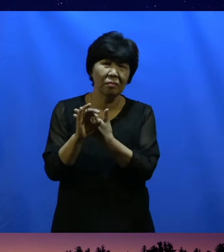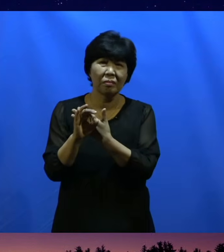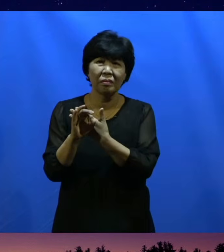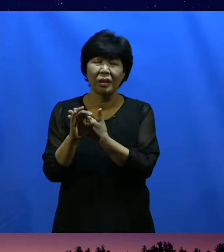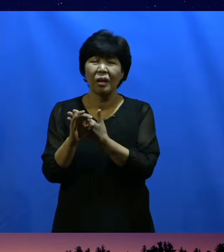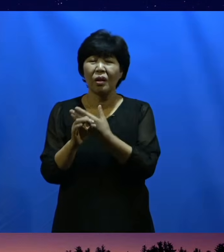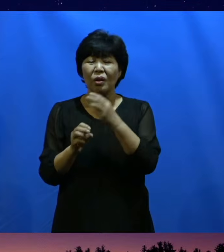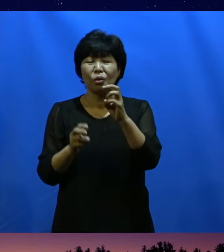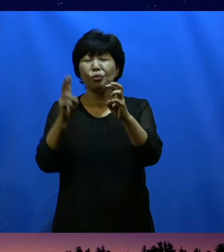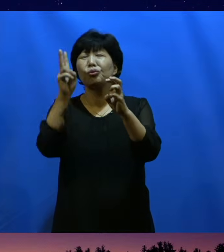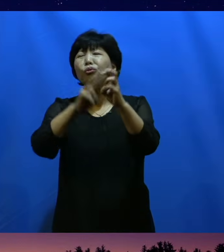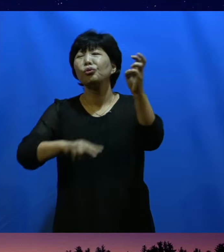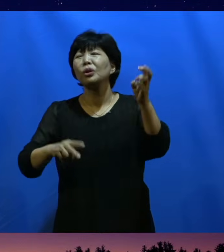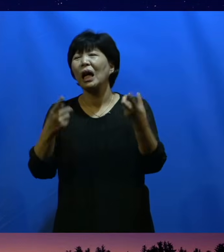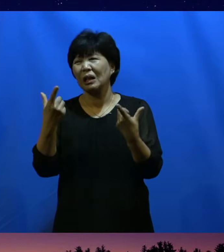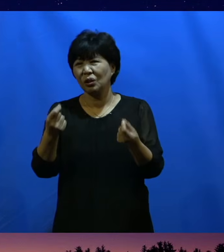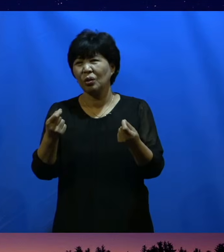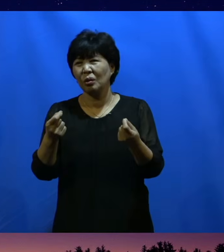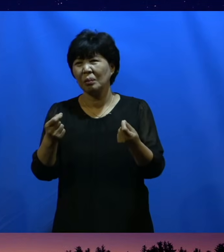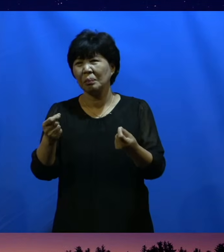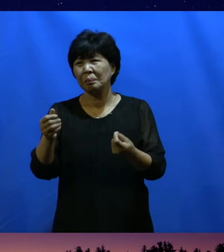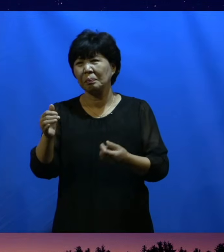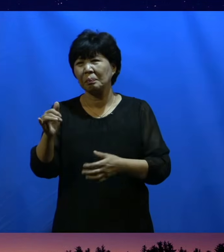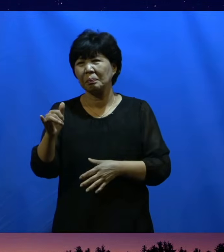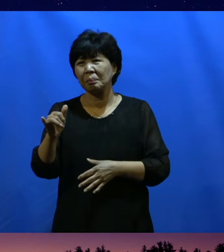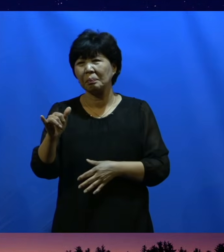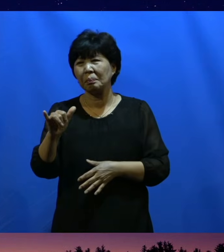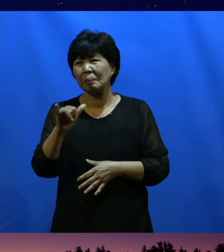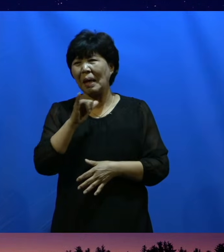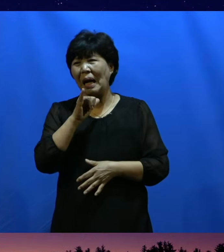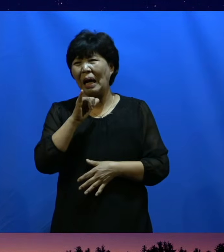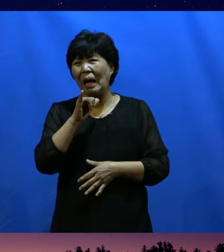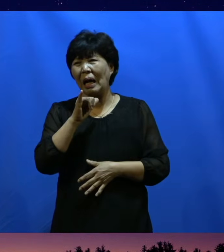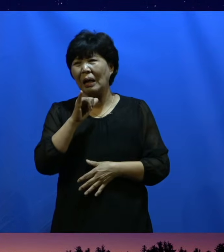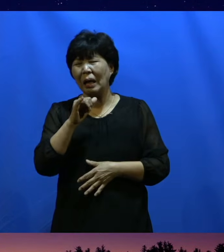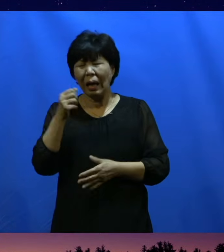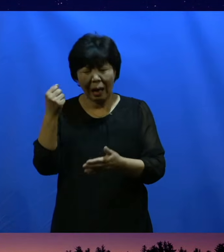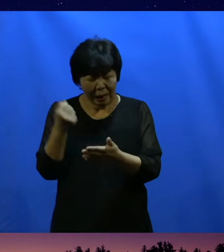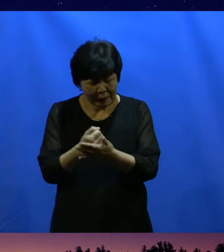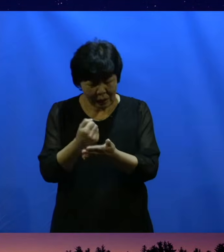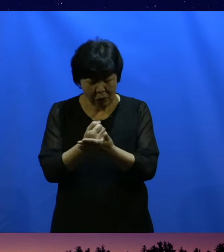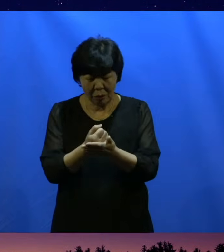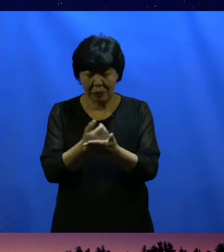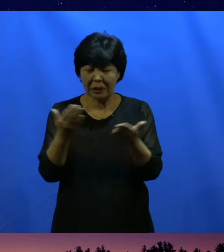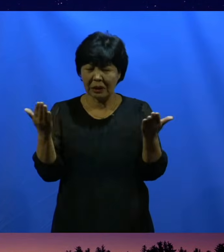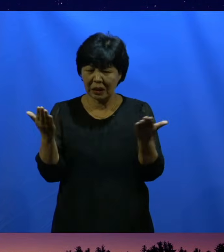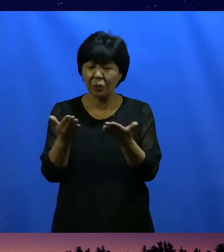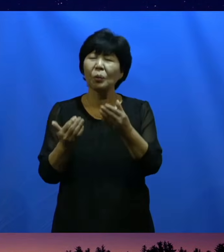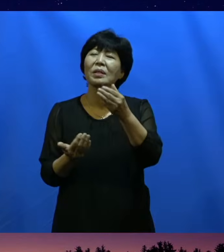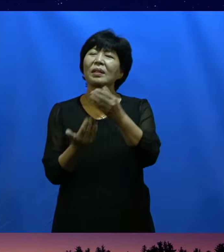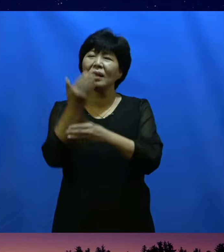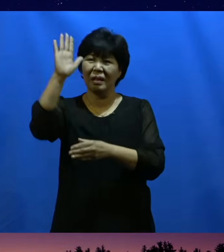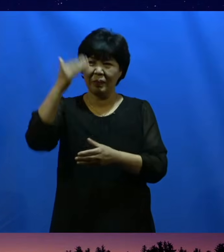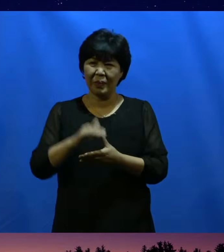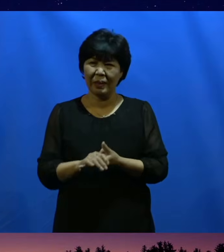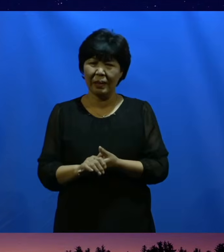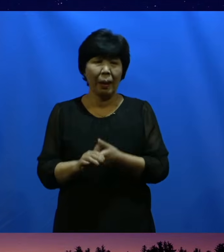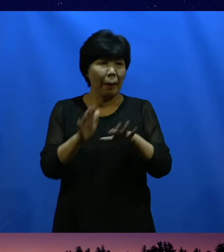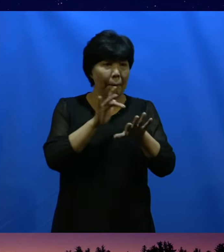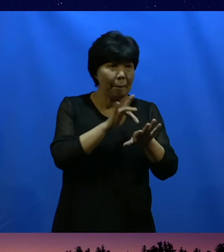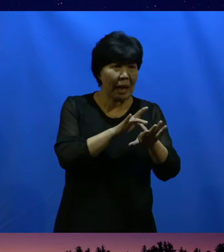가르주다처럼 비극적인 결과도까지도 가는 안타까운 일들이 너무 많습니다. 마귀는 여러분 살인의 영이에요.